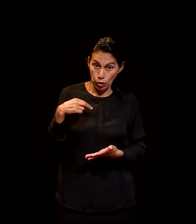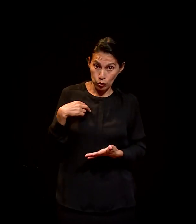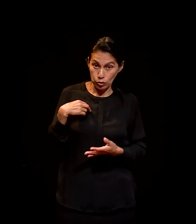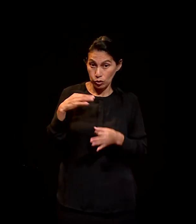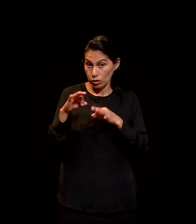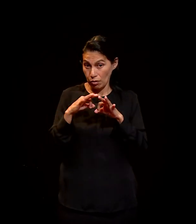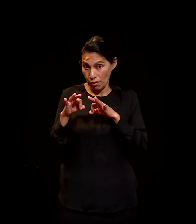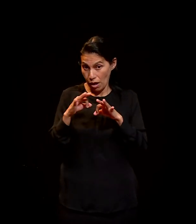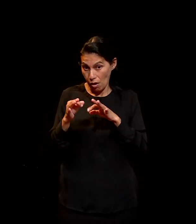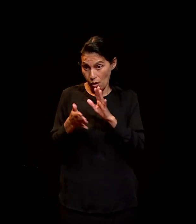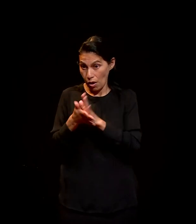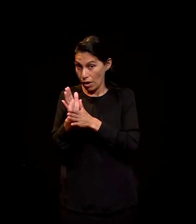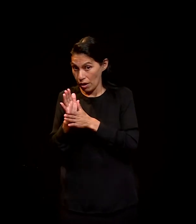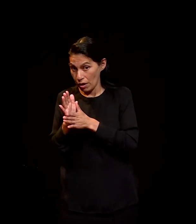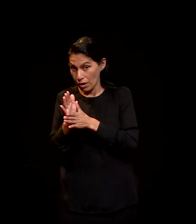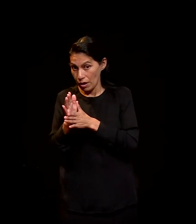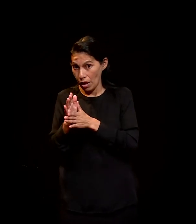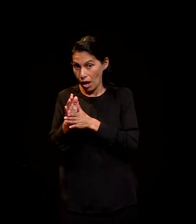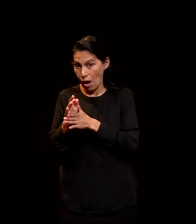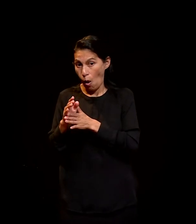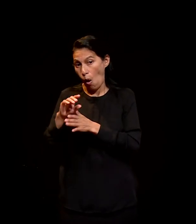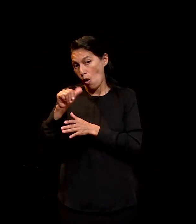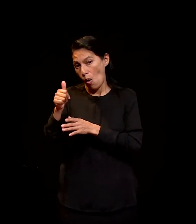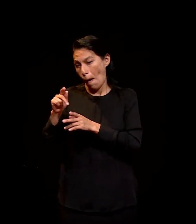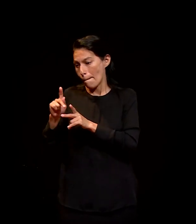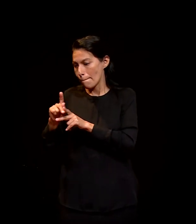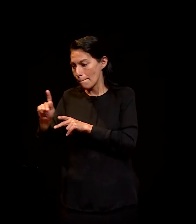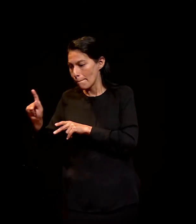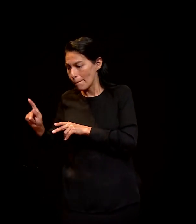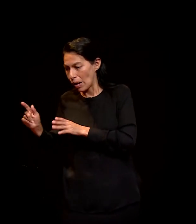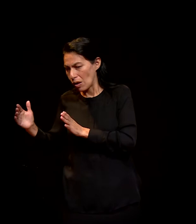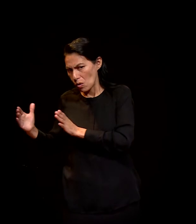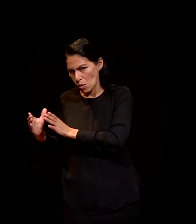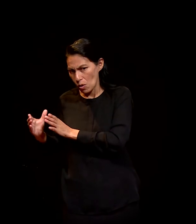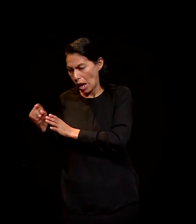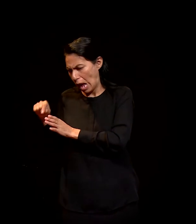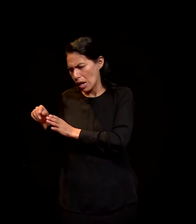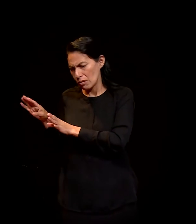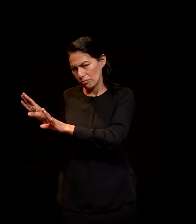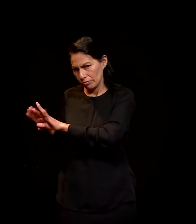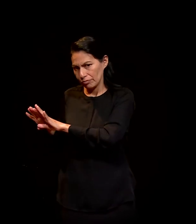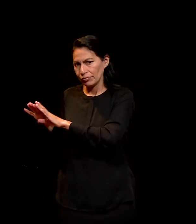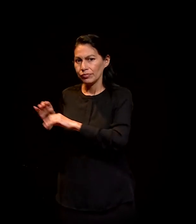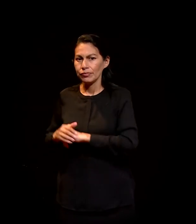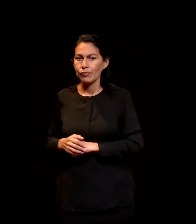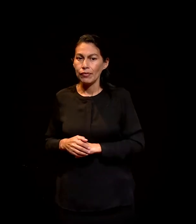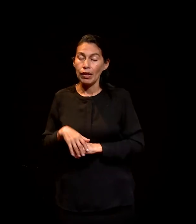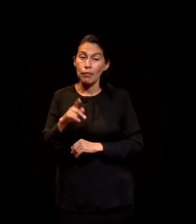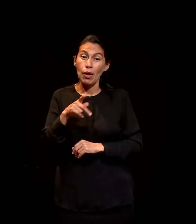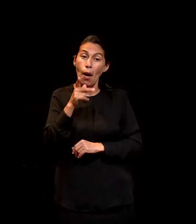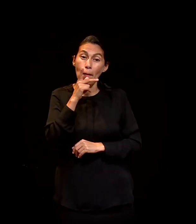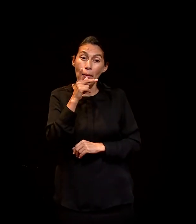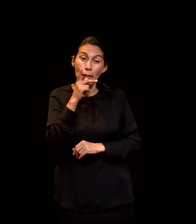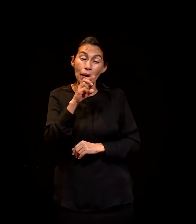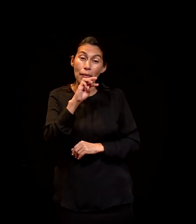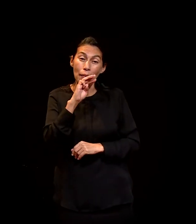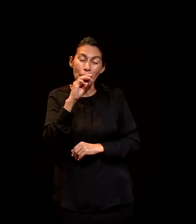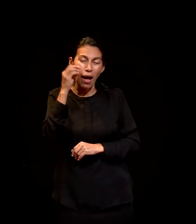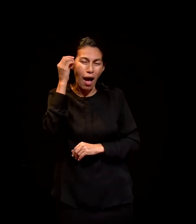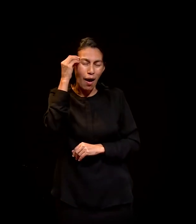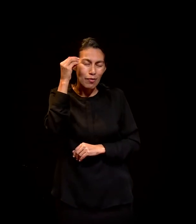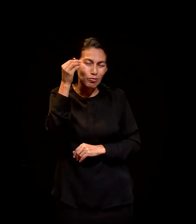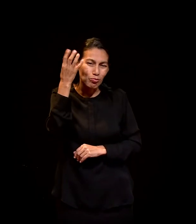vamos a salir nos encerramos en un patio interior que tenemos y no sé por qué pero a mis papás se les olvidó